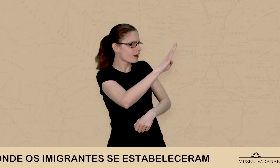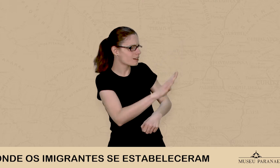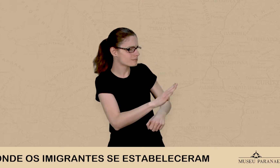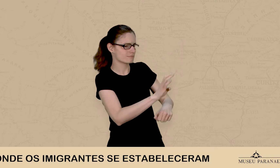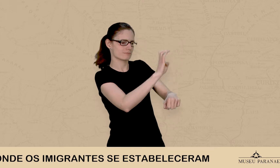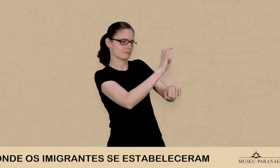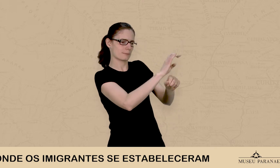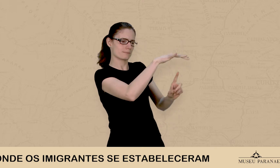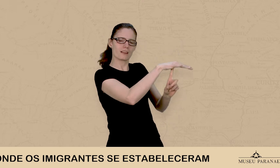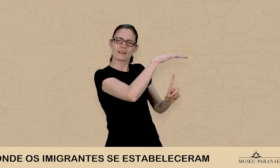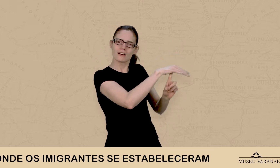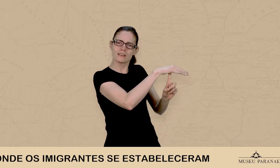Paraná?